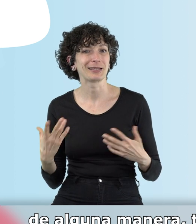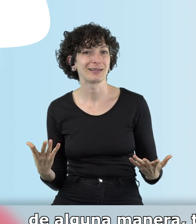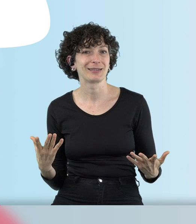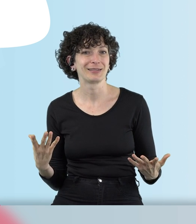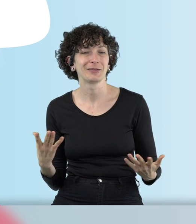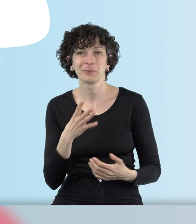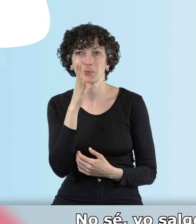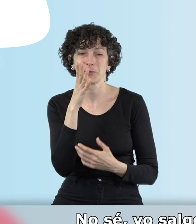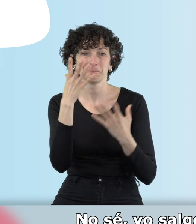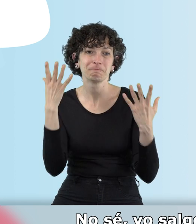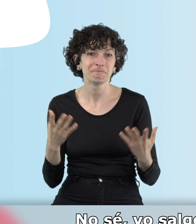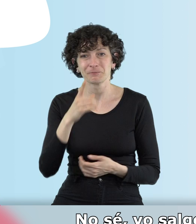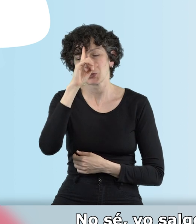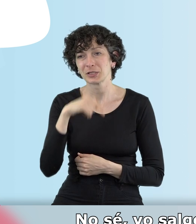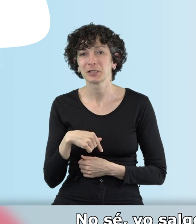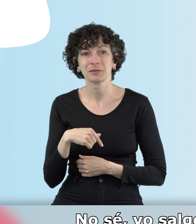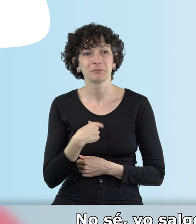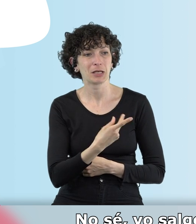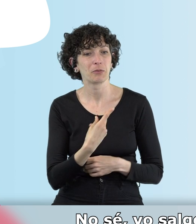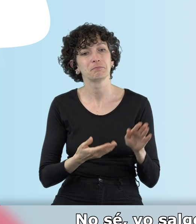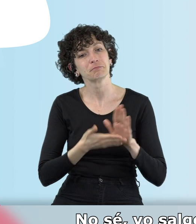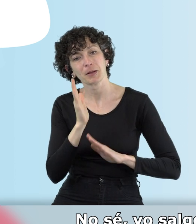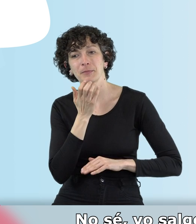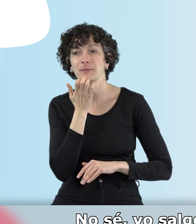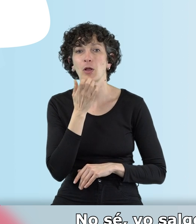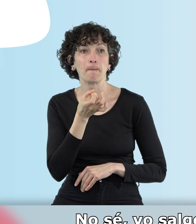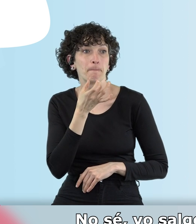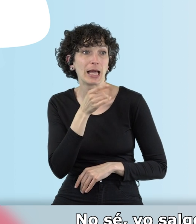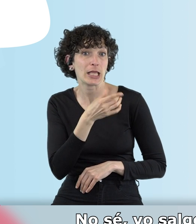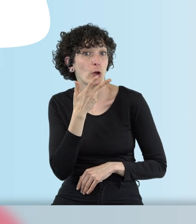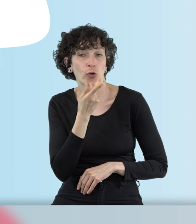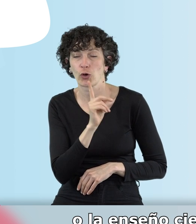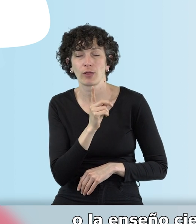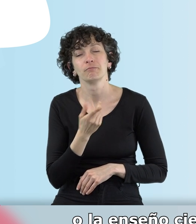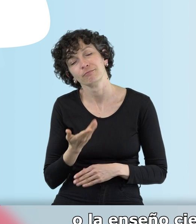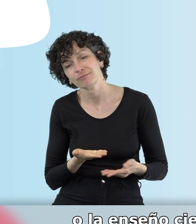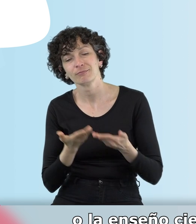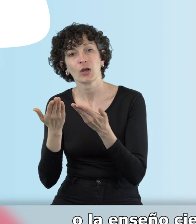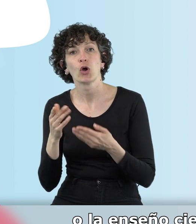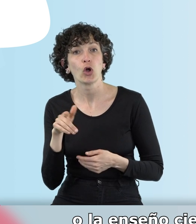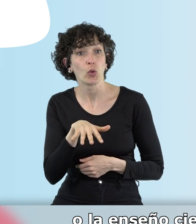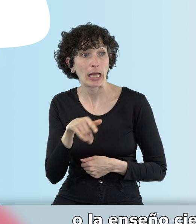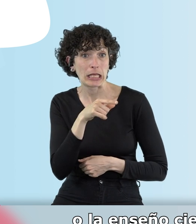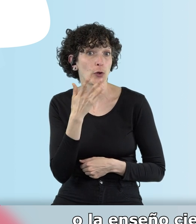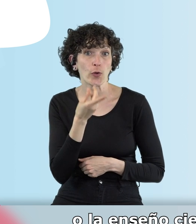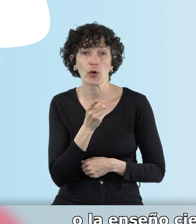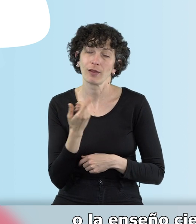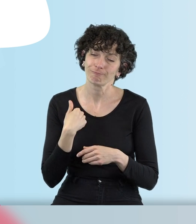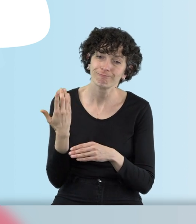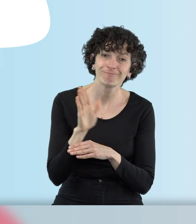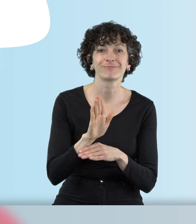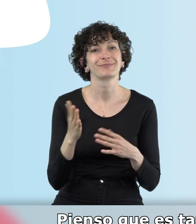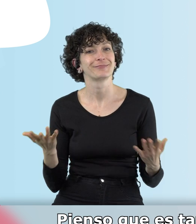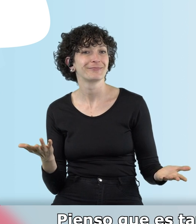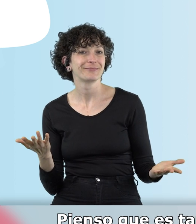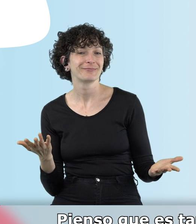porque pues no sé, yo salgo con ella, pues vamos a un bar que no conoce o la enseño a cierto sitio que ella no conoce, o